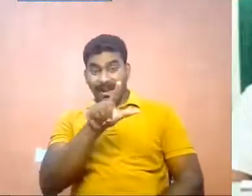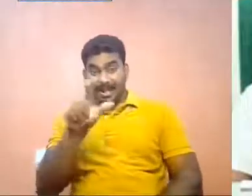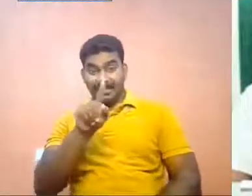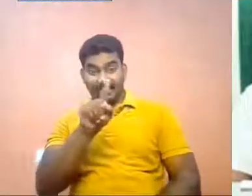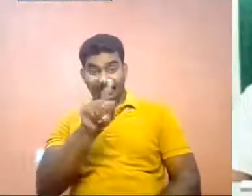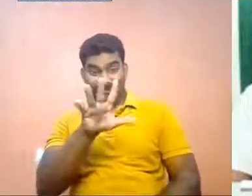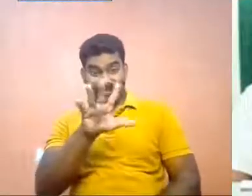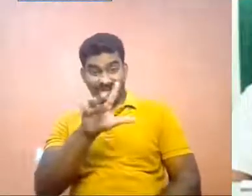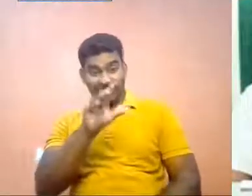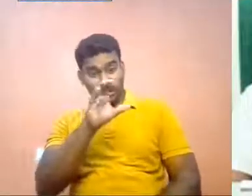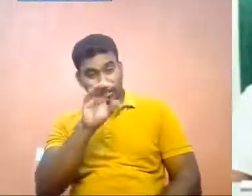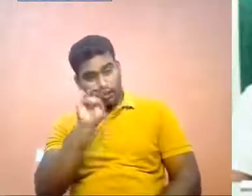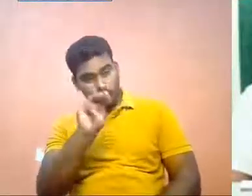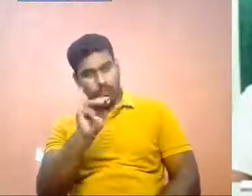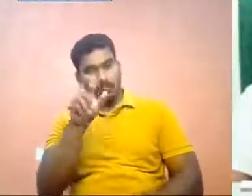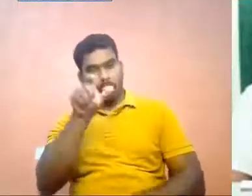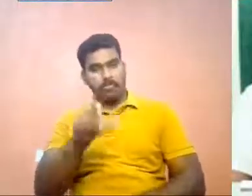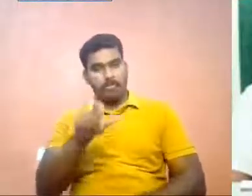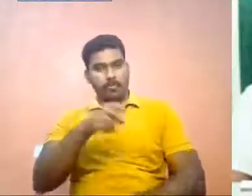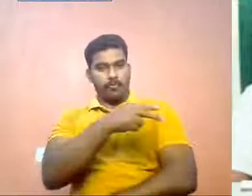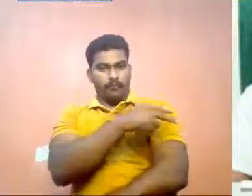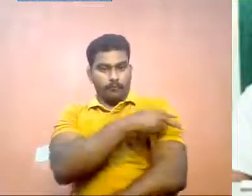കോവിഡ് പ്രതിരോധ രംഗത്ത് ഇടപെടാൻ വേണ്ടി